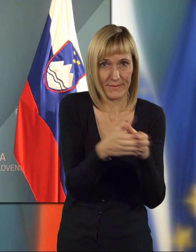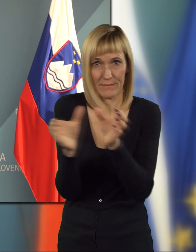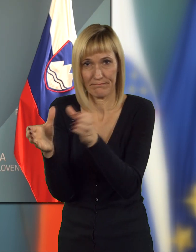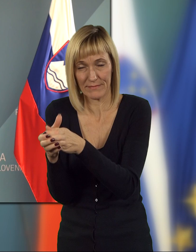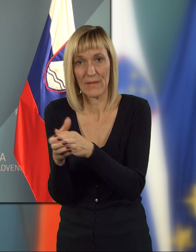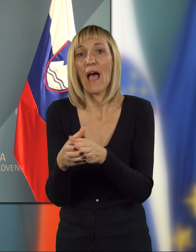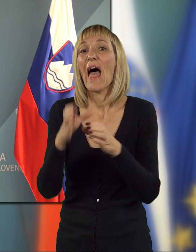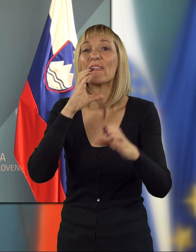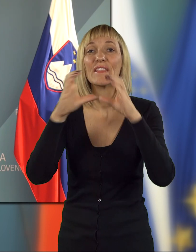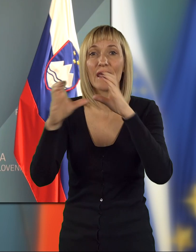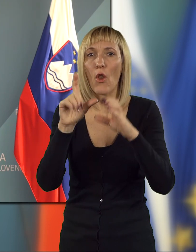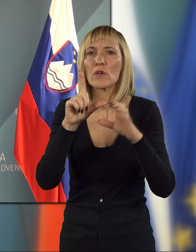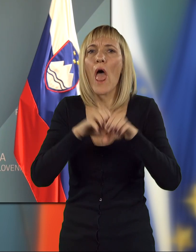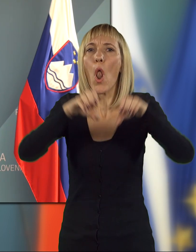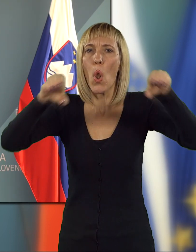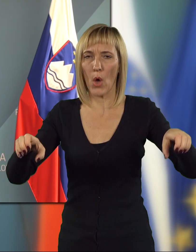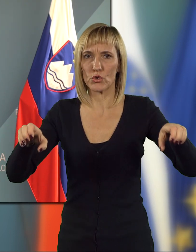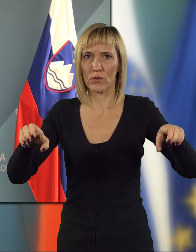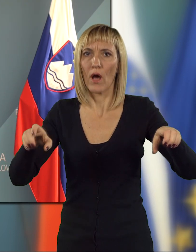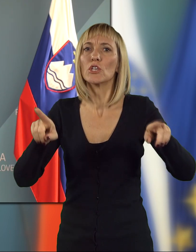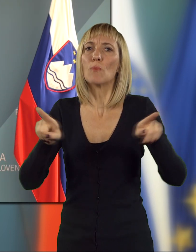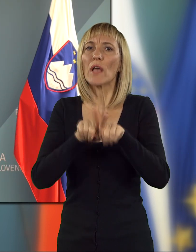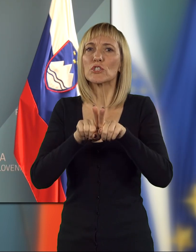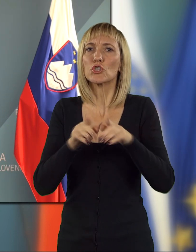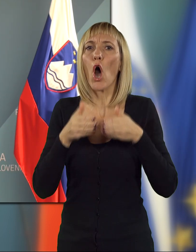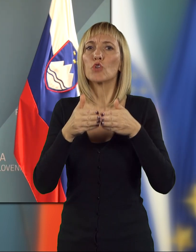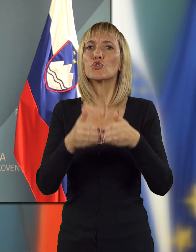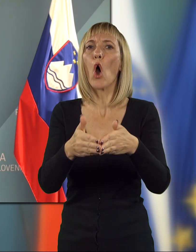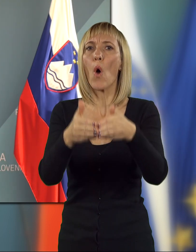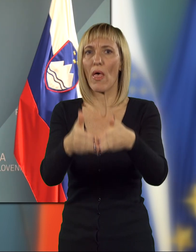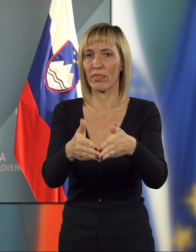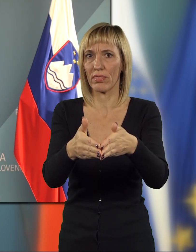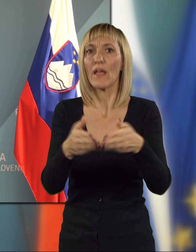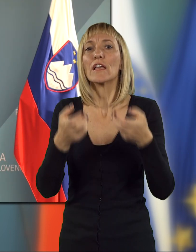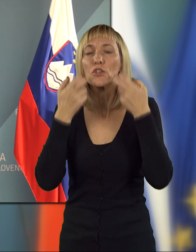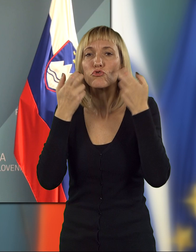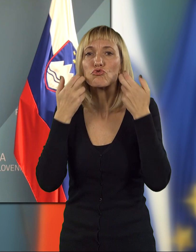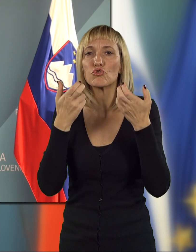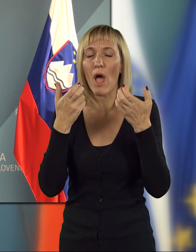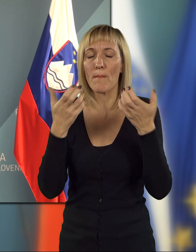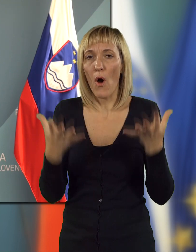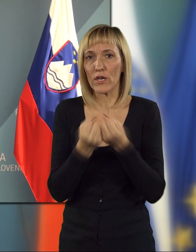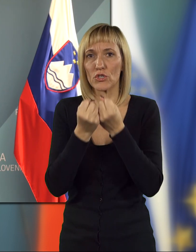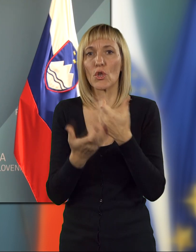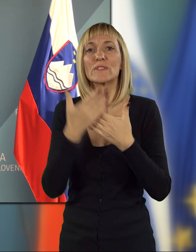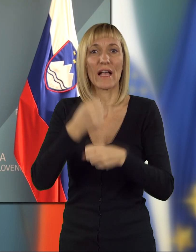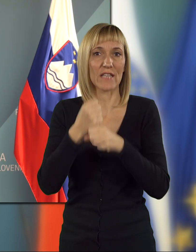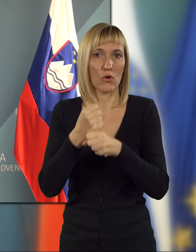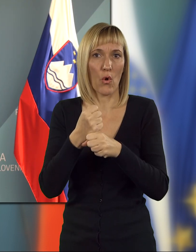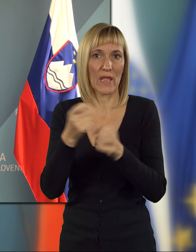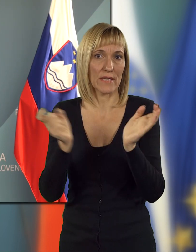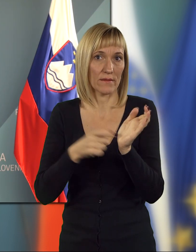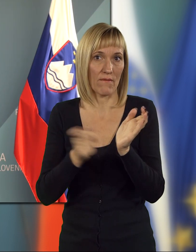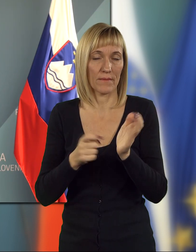mi nismo na dveh bregovih, vsi smo na istem čolnu in iščemo rešitev za